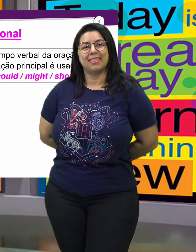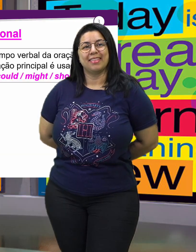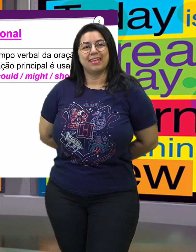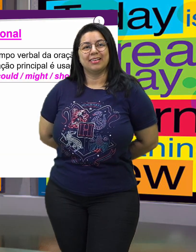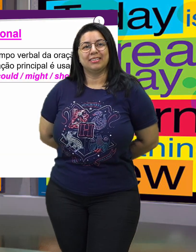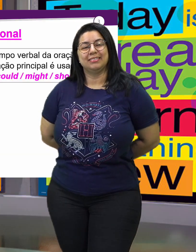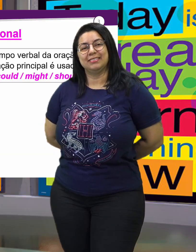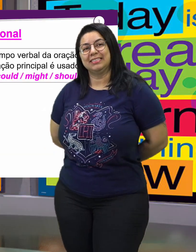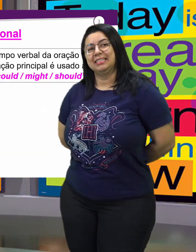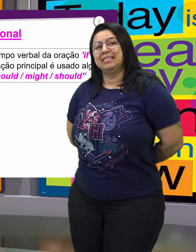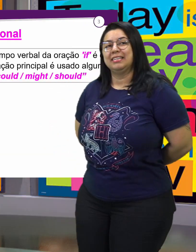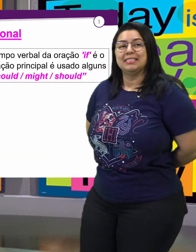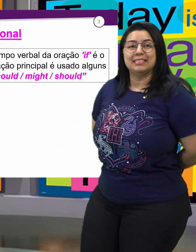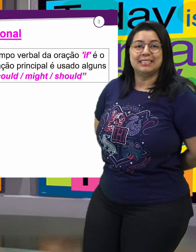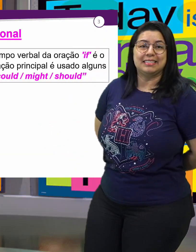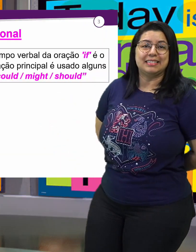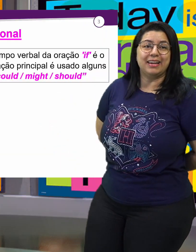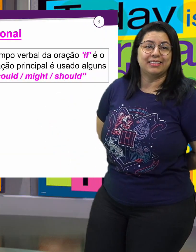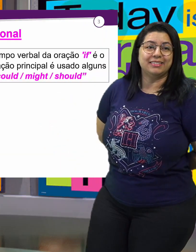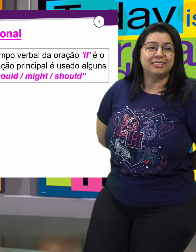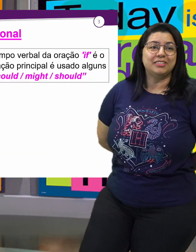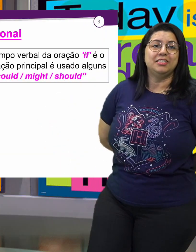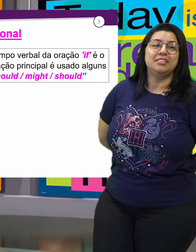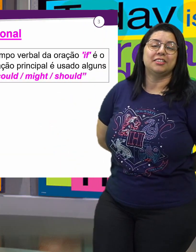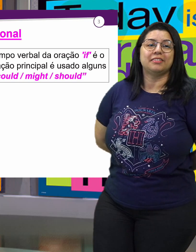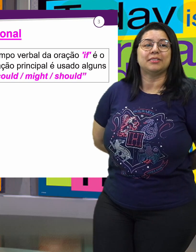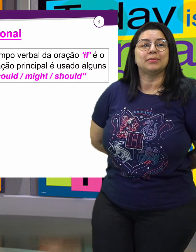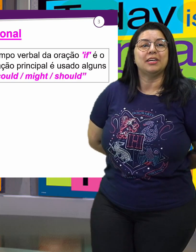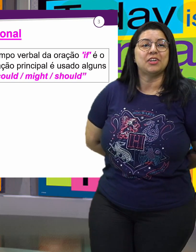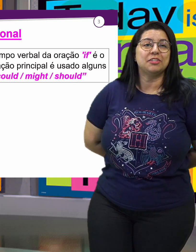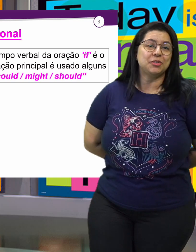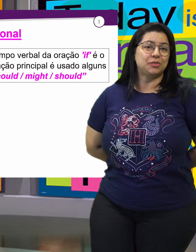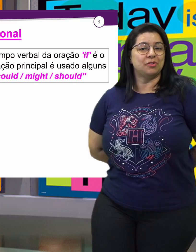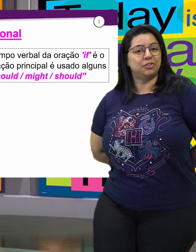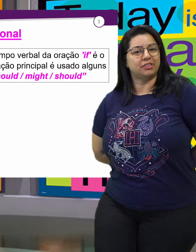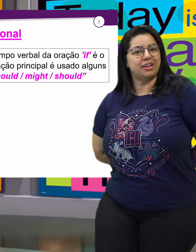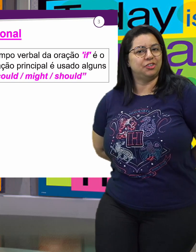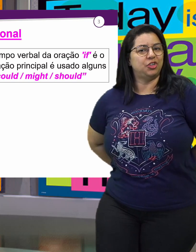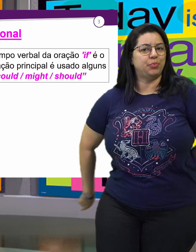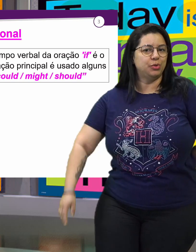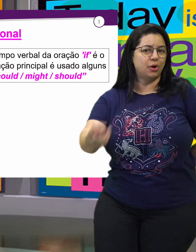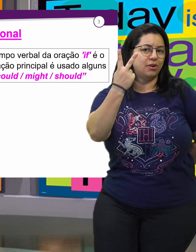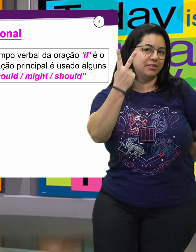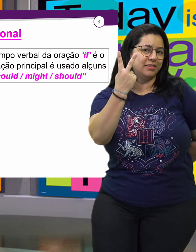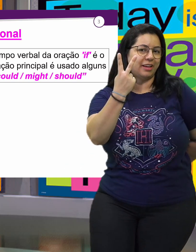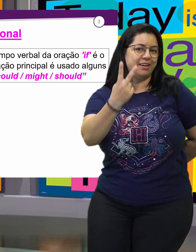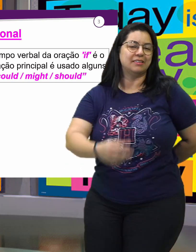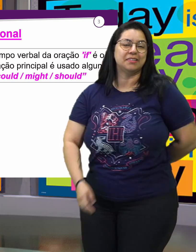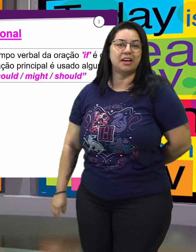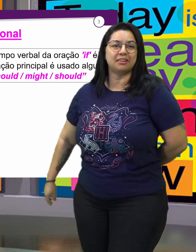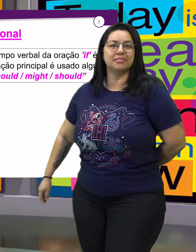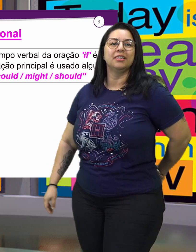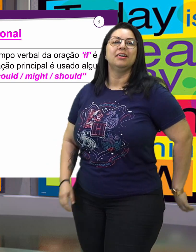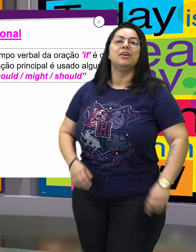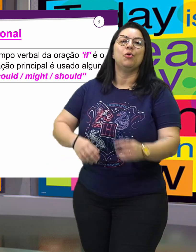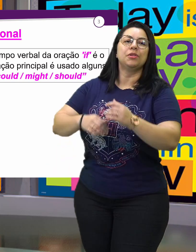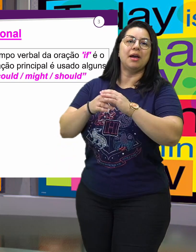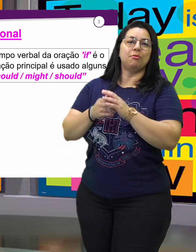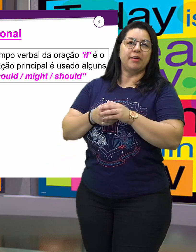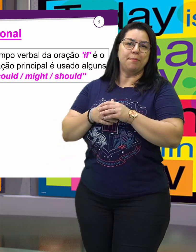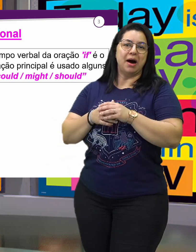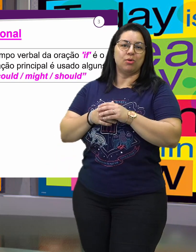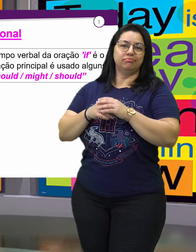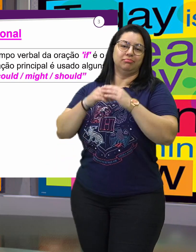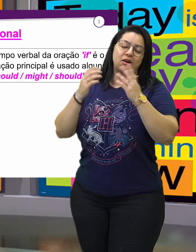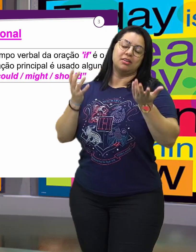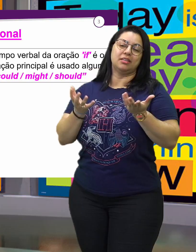primeiro iniciar nossa aula falando de second conditional. E aí? Nas orações condicionais tipo 2, né? A second, o